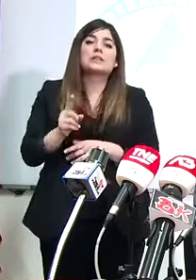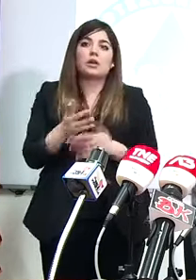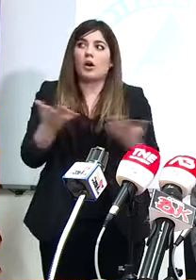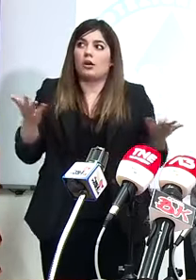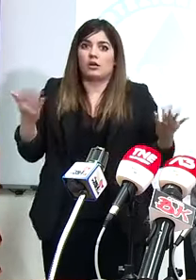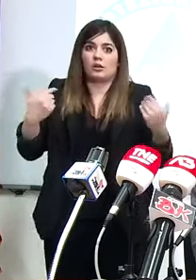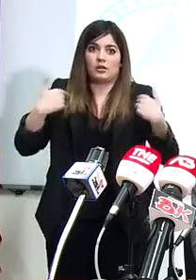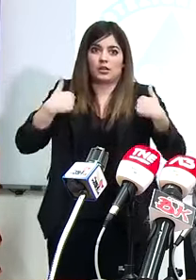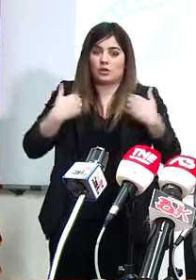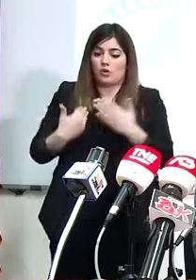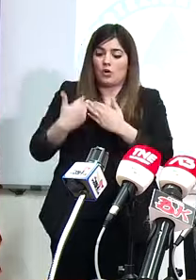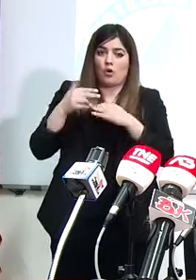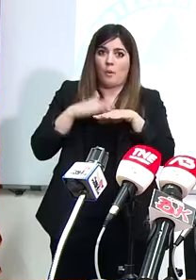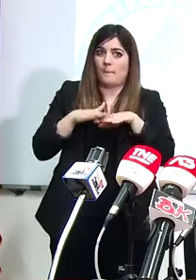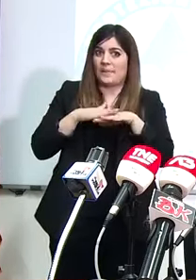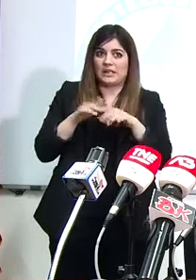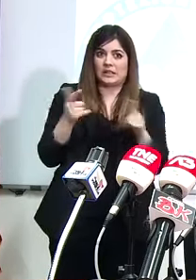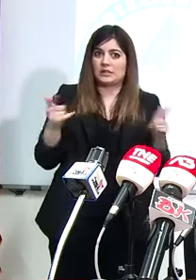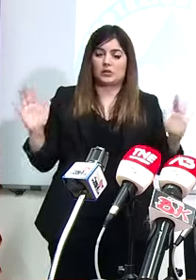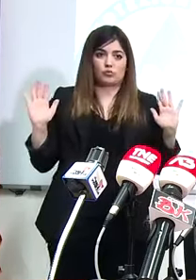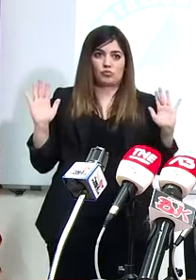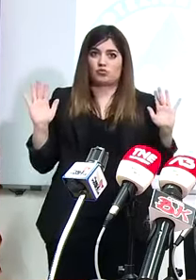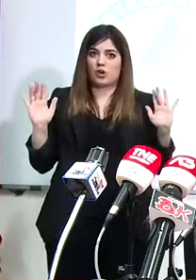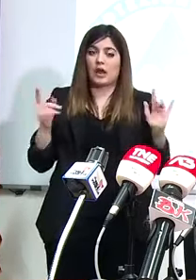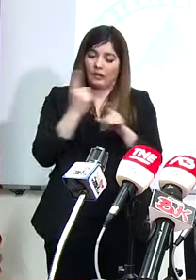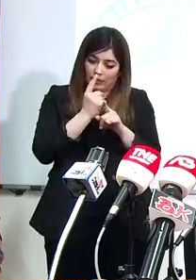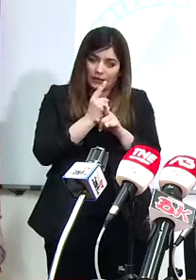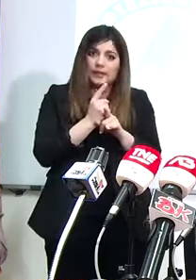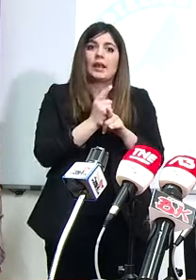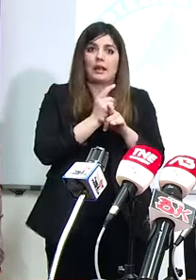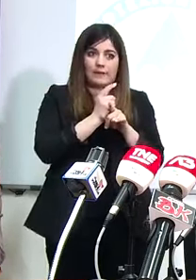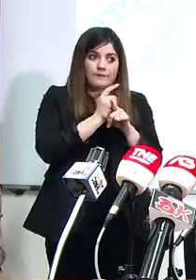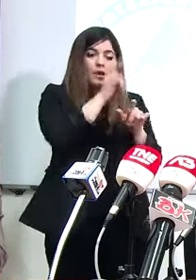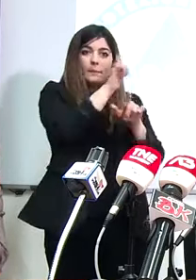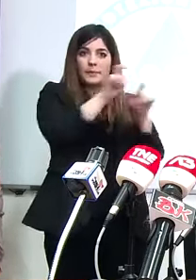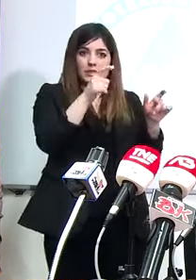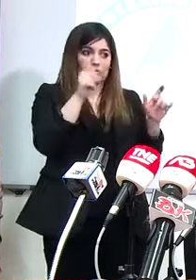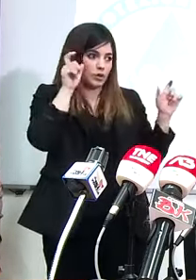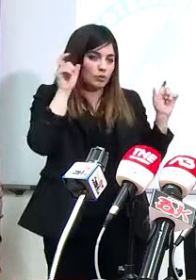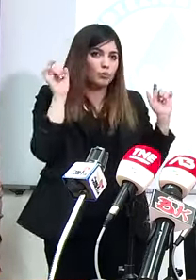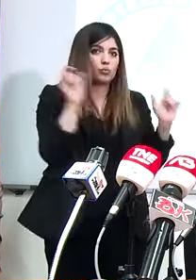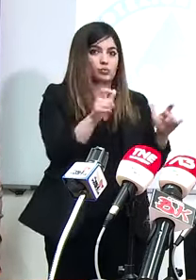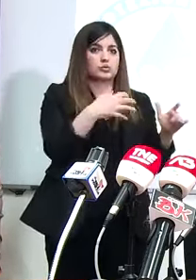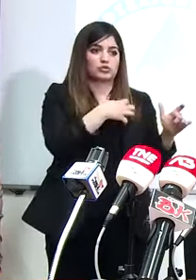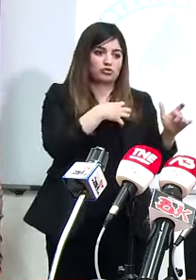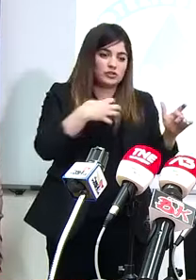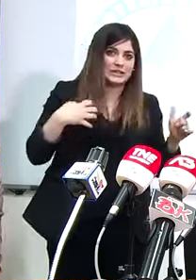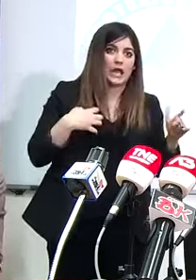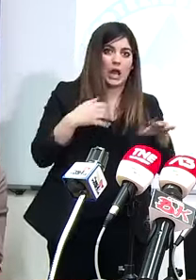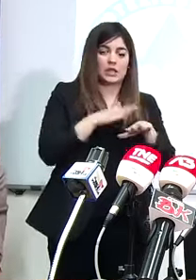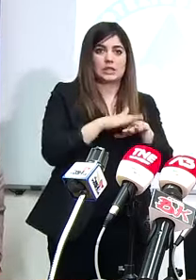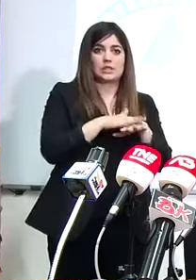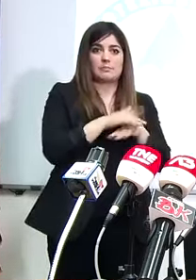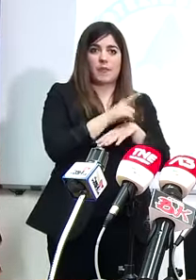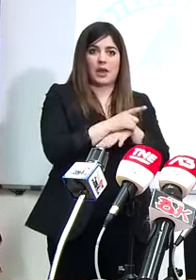pur vero che stiamo davanti a un farmaco e prima di andare acquistare un farmaco ha bisogno della certezza matematica